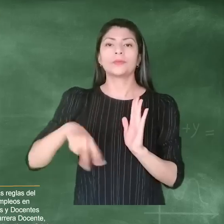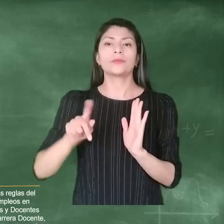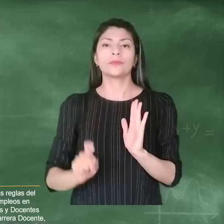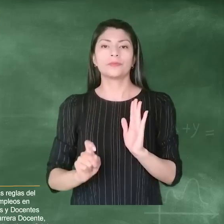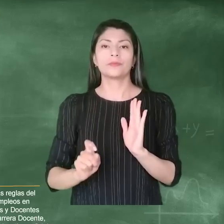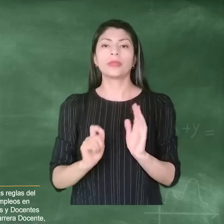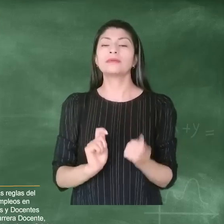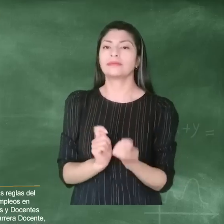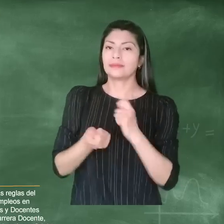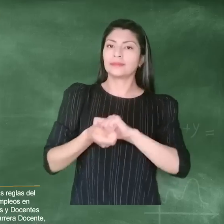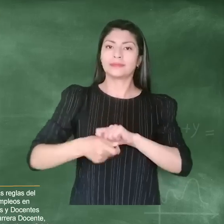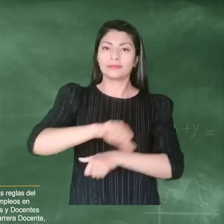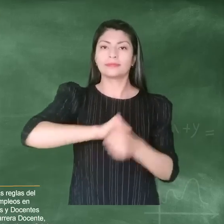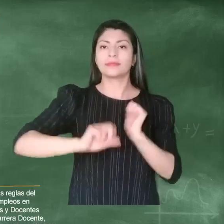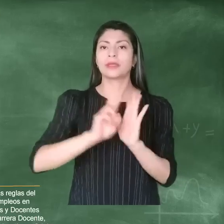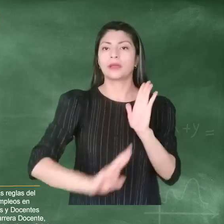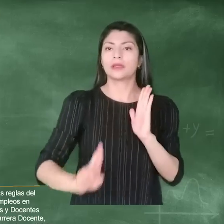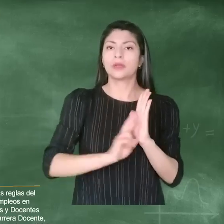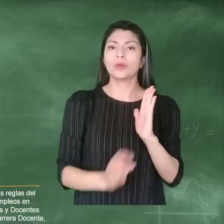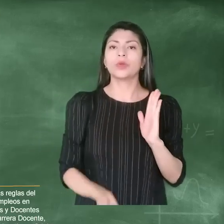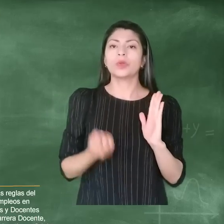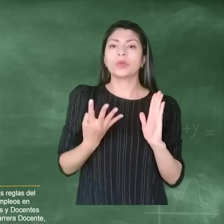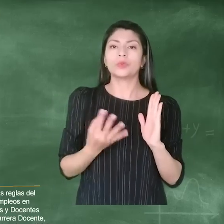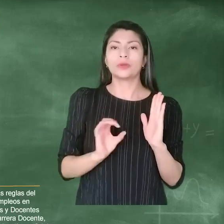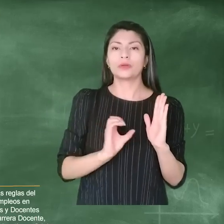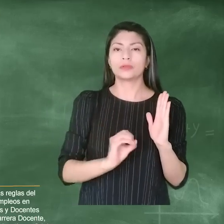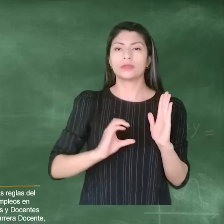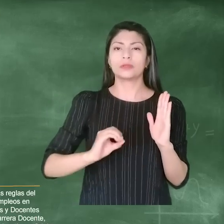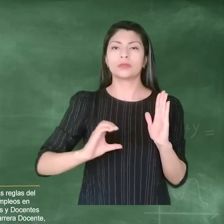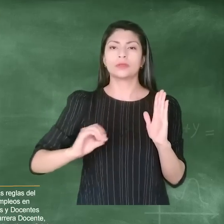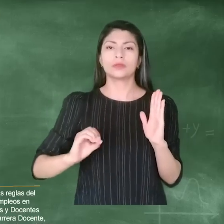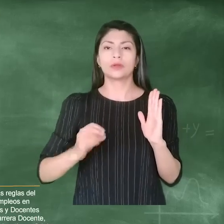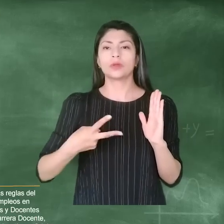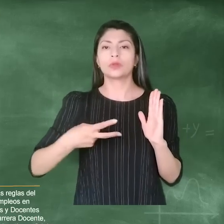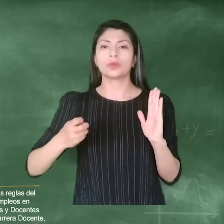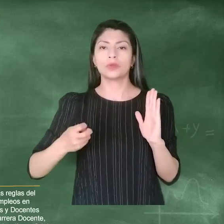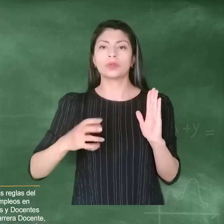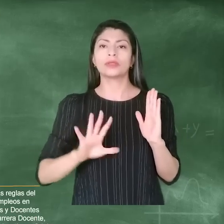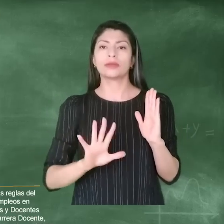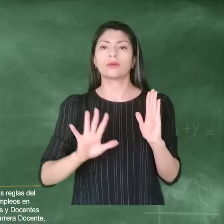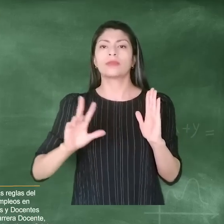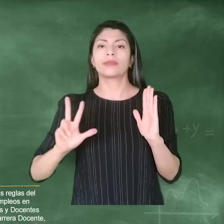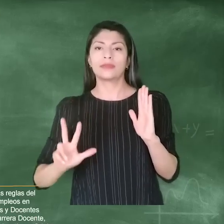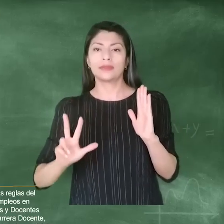15.683 de 2016, modificada por la resolución número